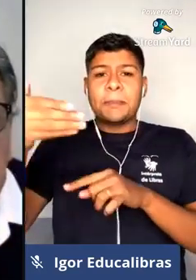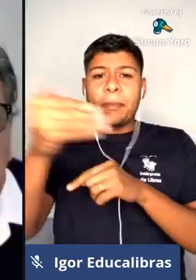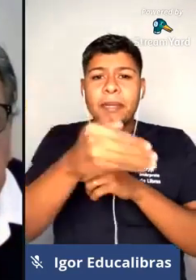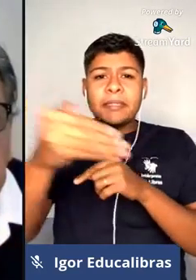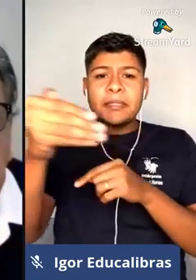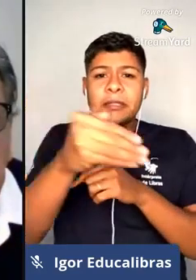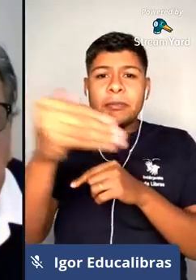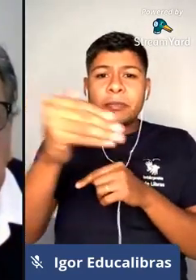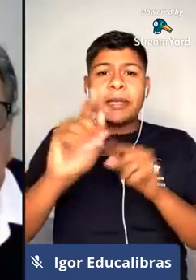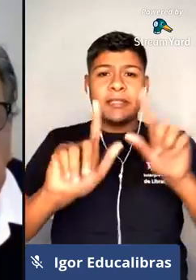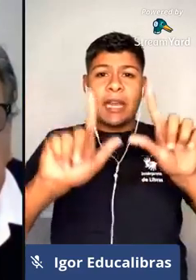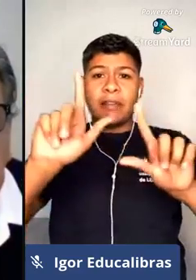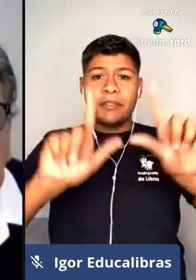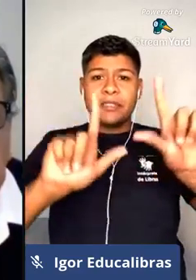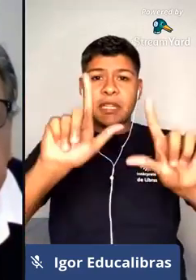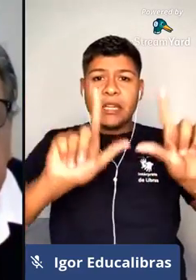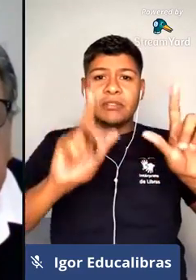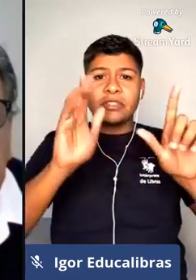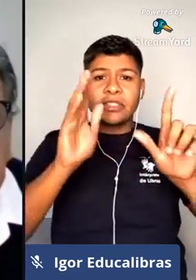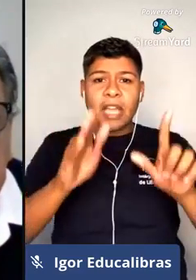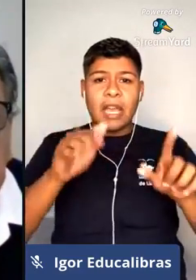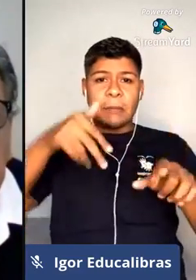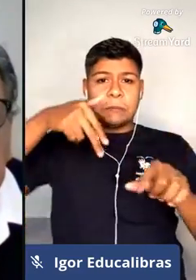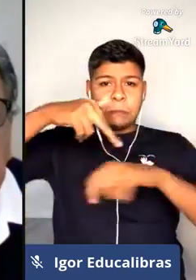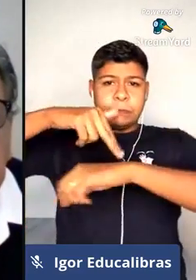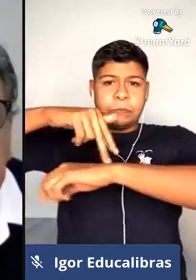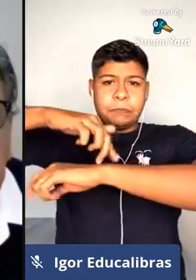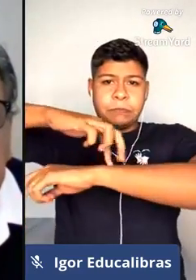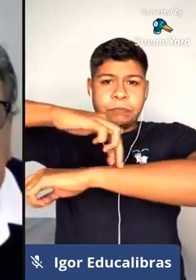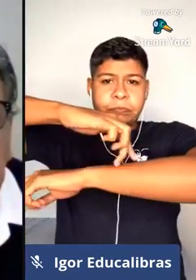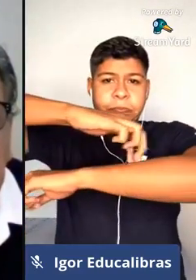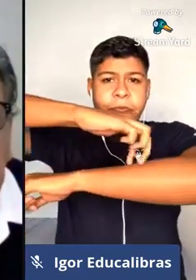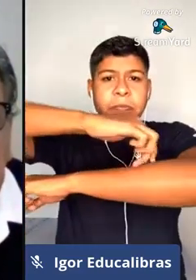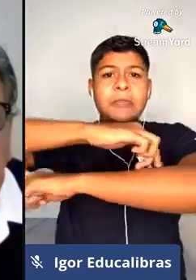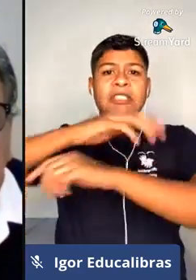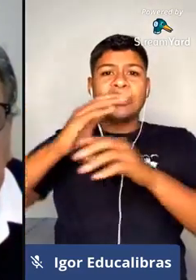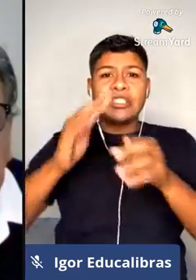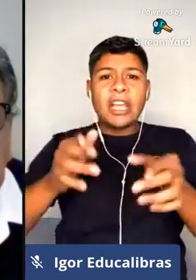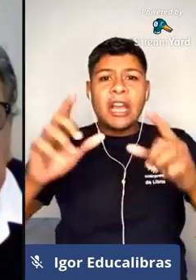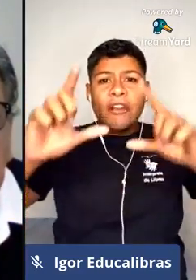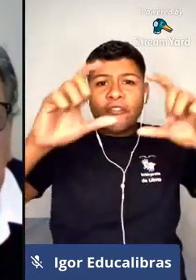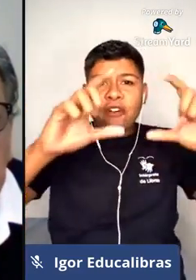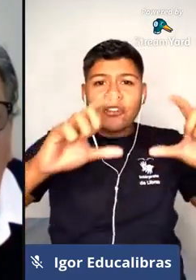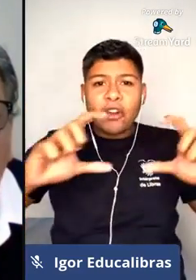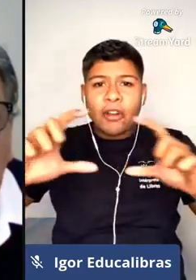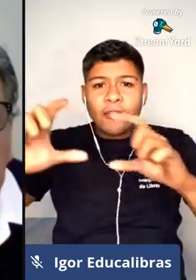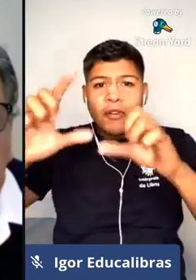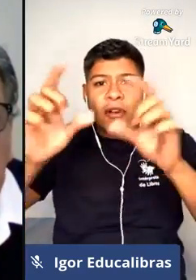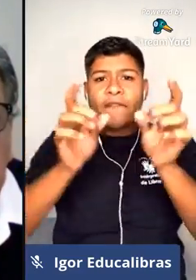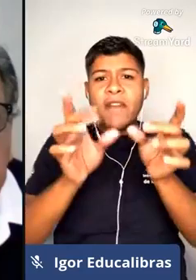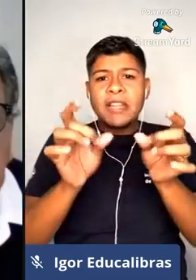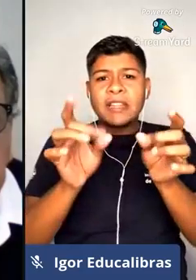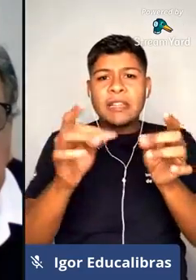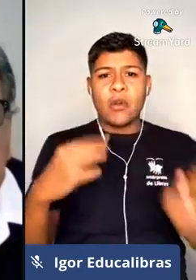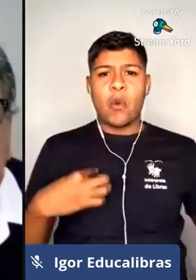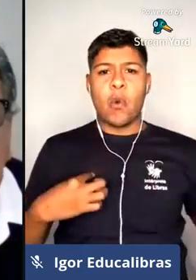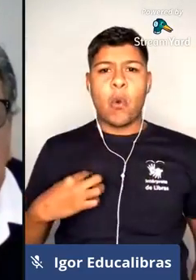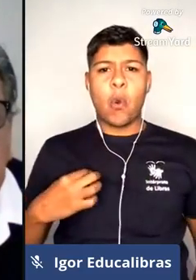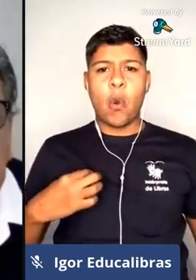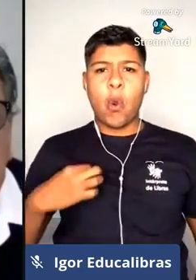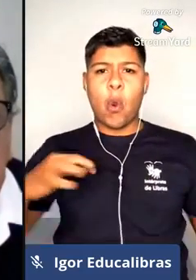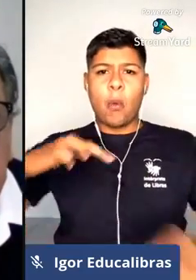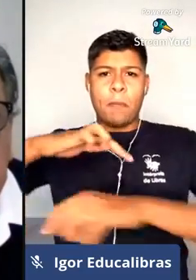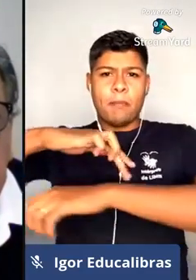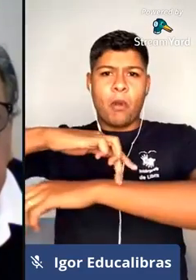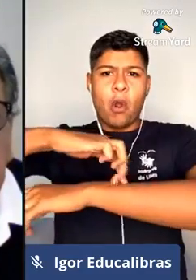participei de televisão, fui manequim de passarela, fiz fotografia, vendedor de roupa em desfiles de